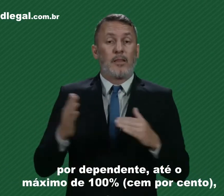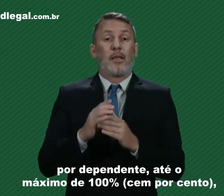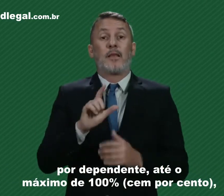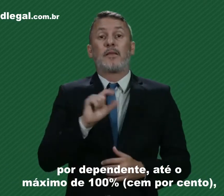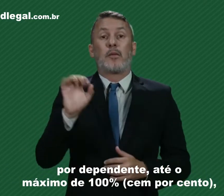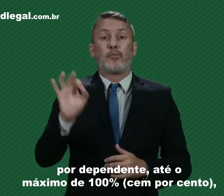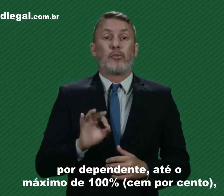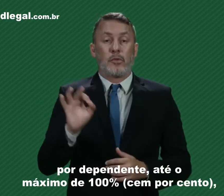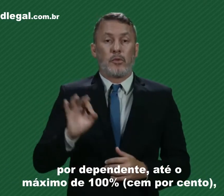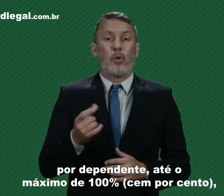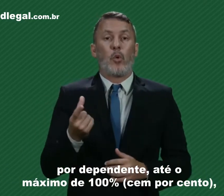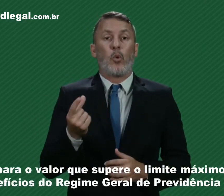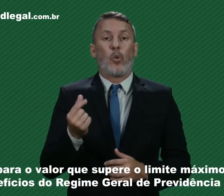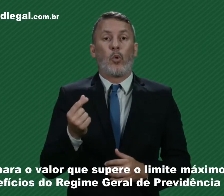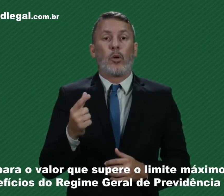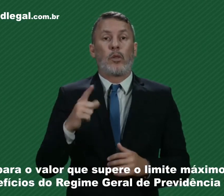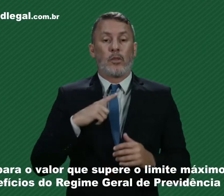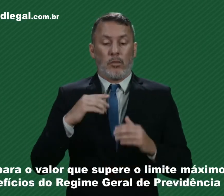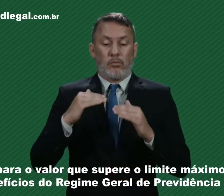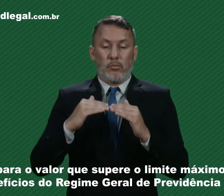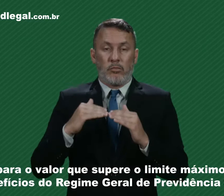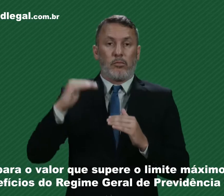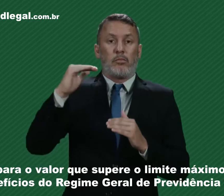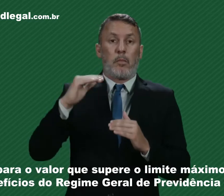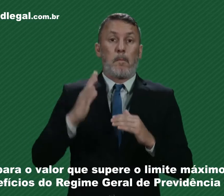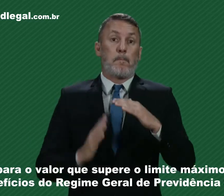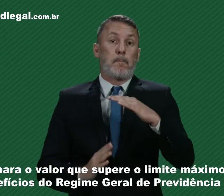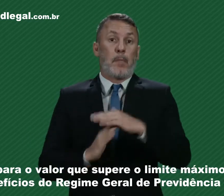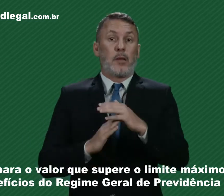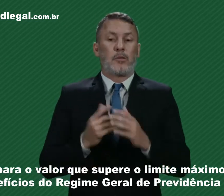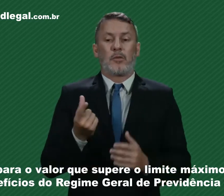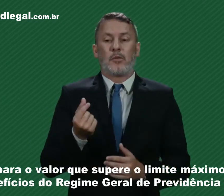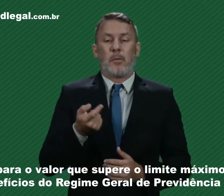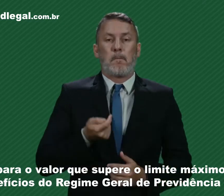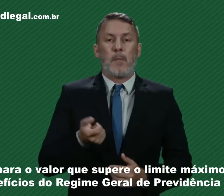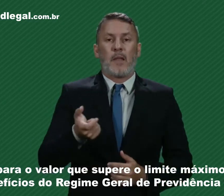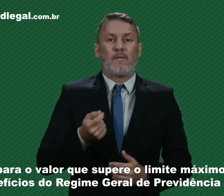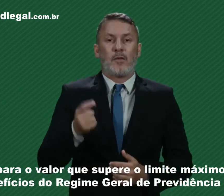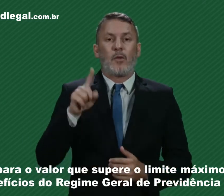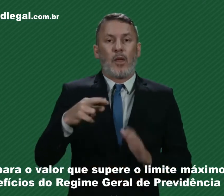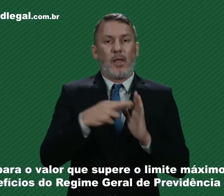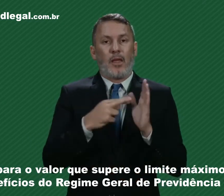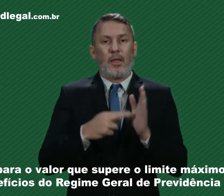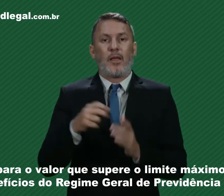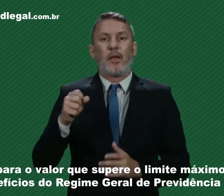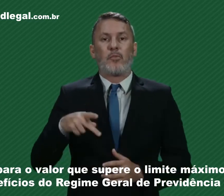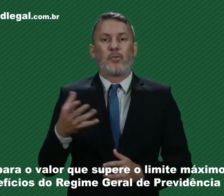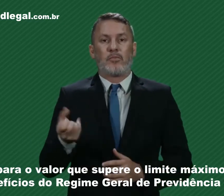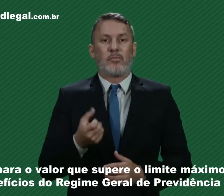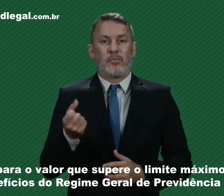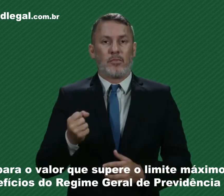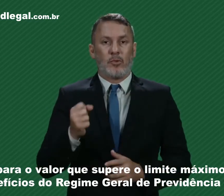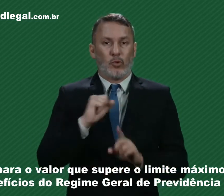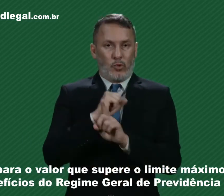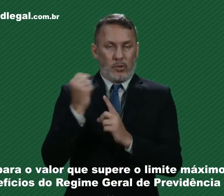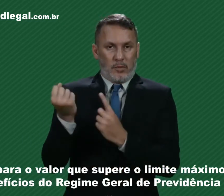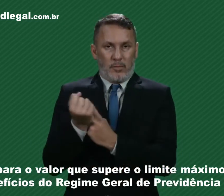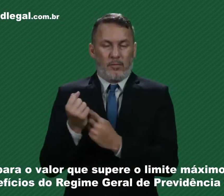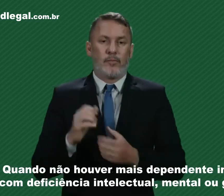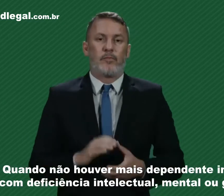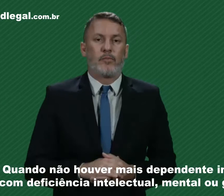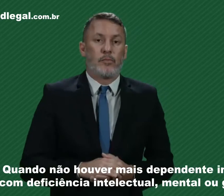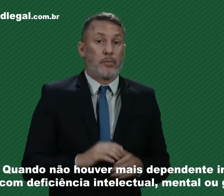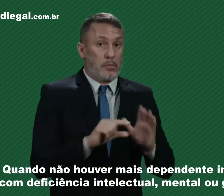até o máximo de 100% para o valor que supere o limite máximo de benefícios do regime geral de previdência